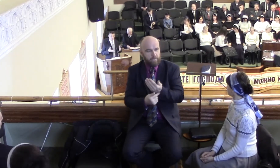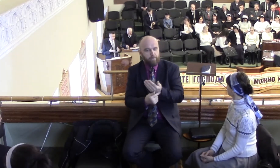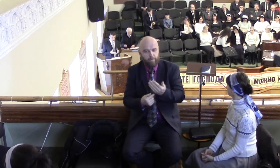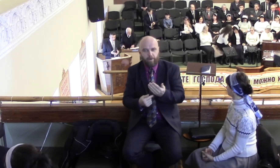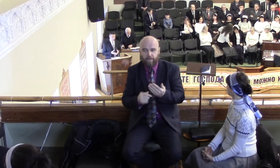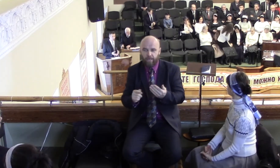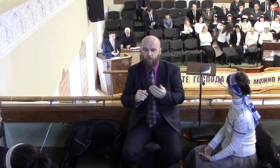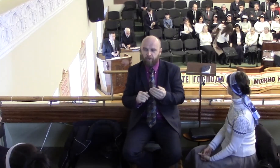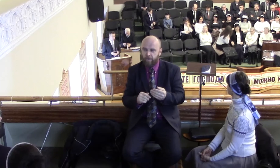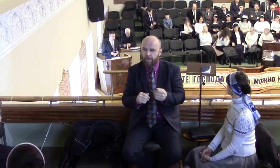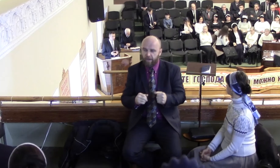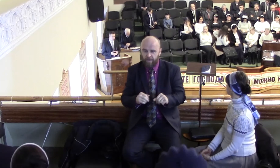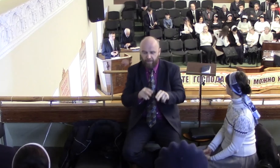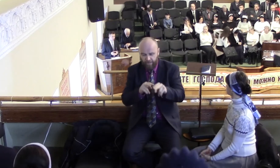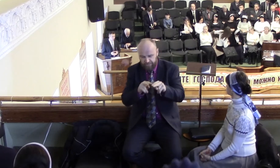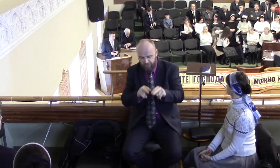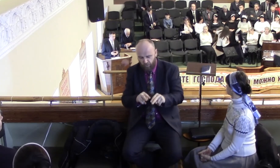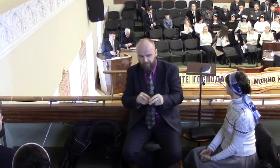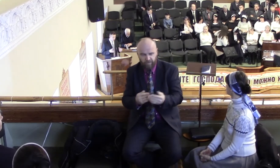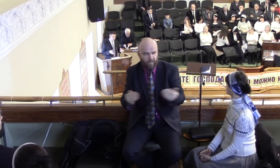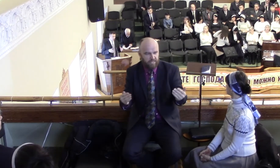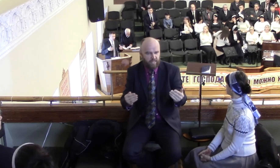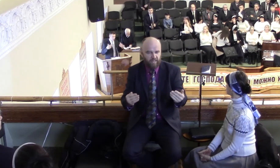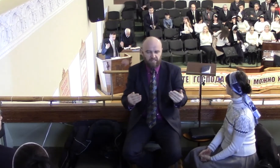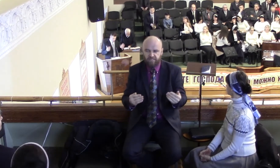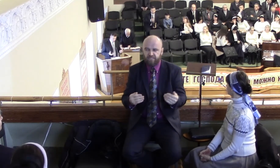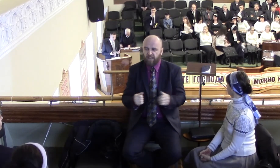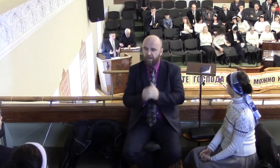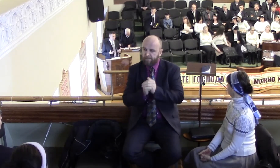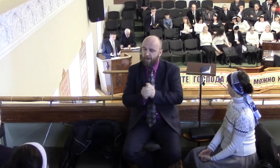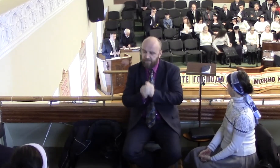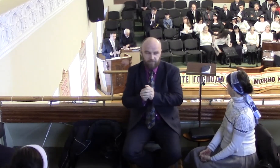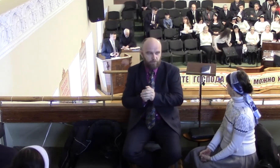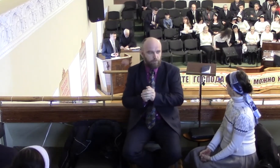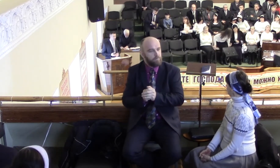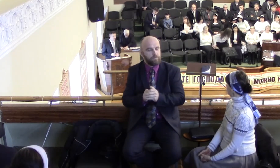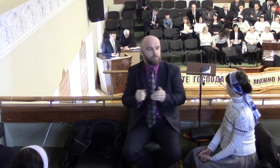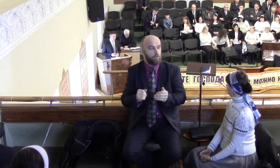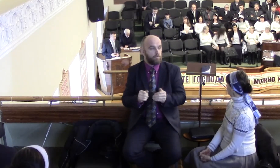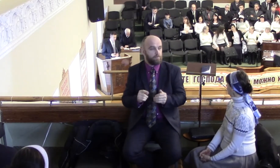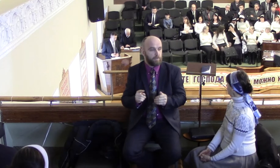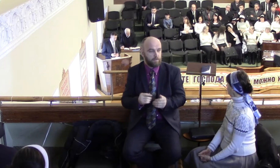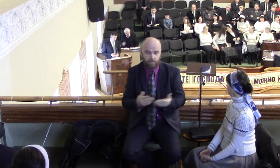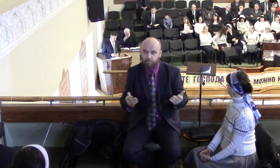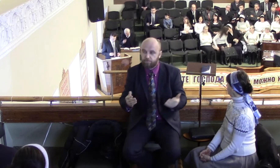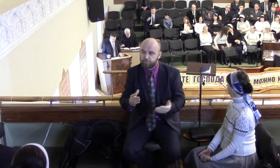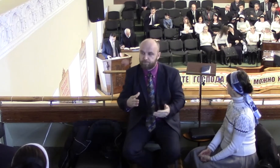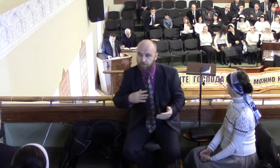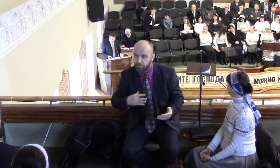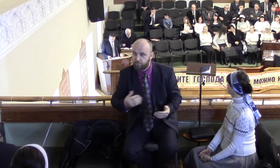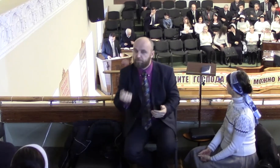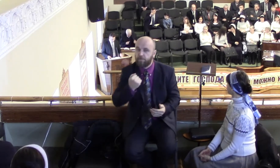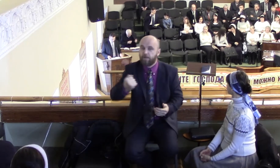нас настроит на молитву, на то, за что нам быть благодарными Господу